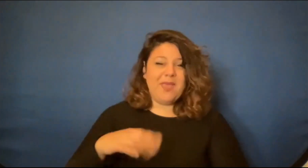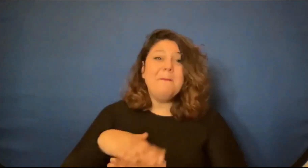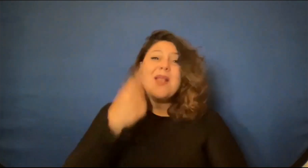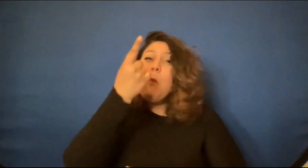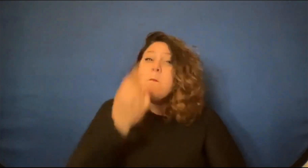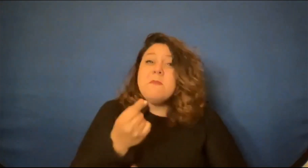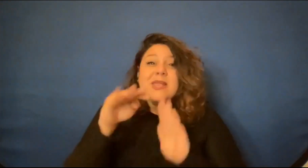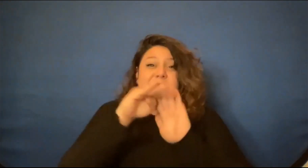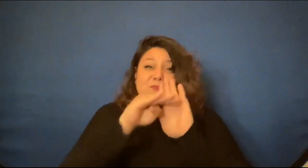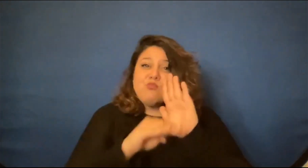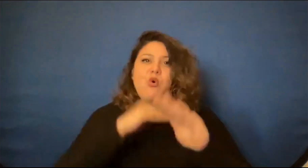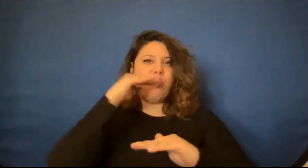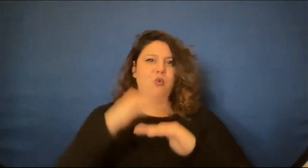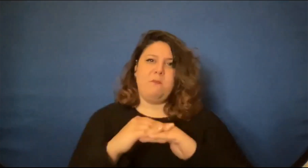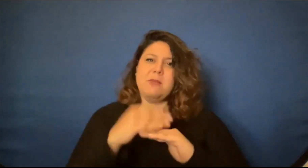mínimos,